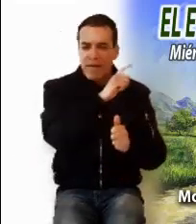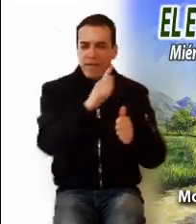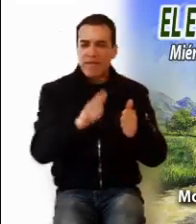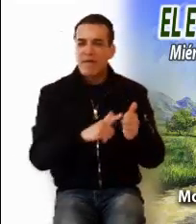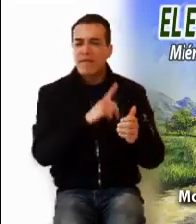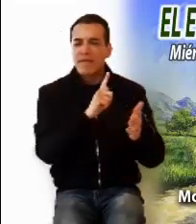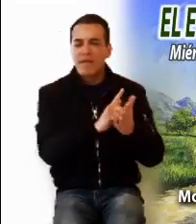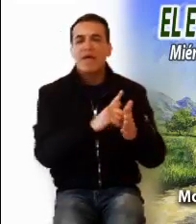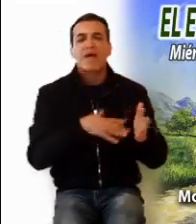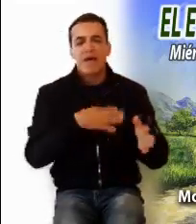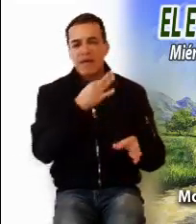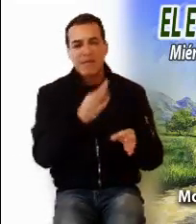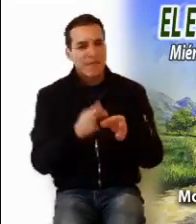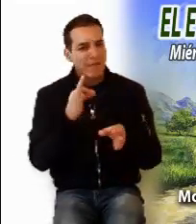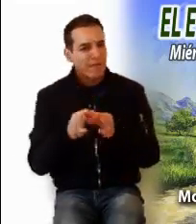de la palabra.